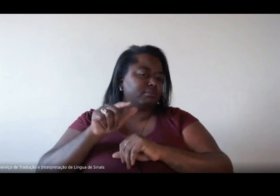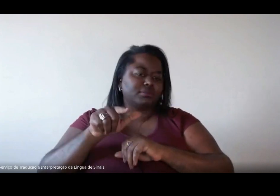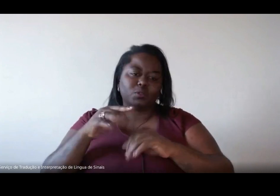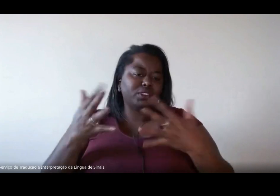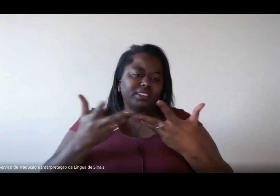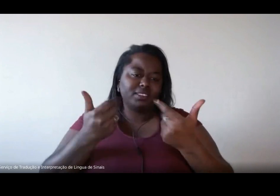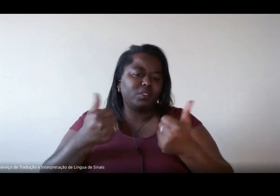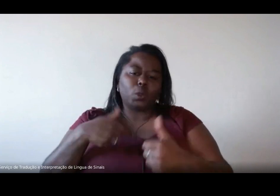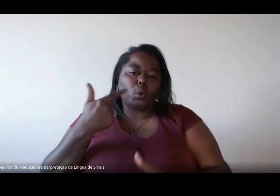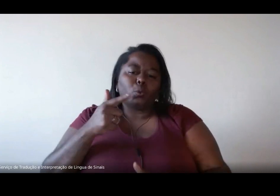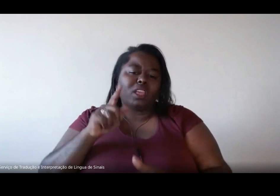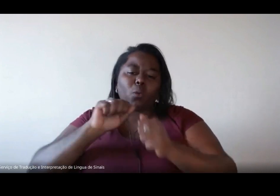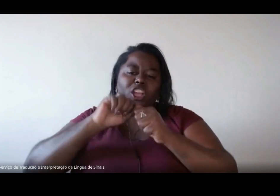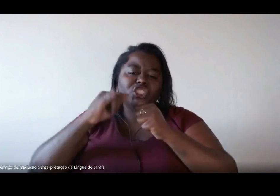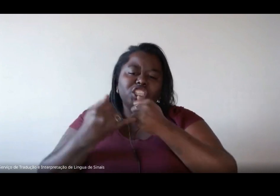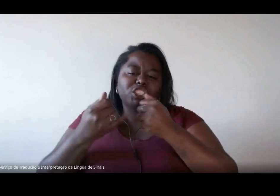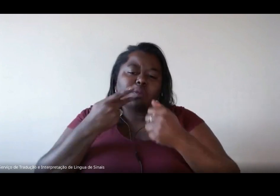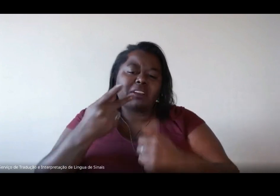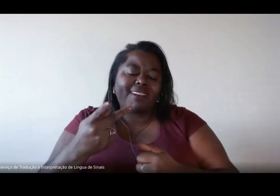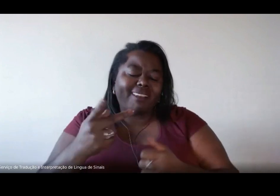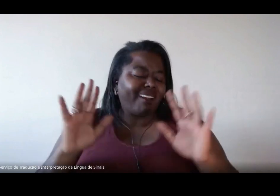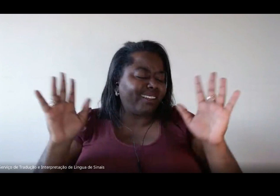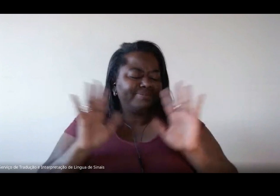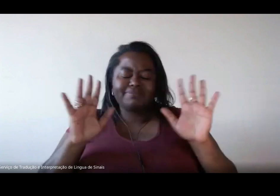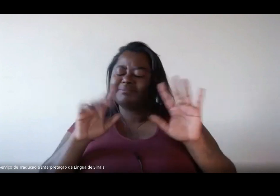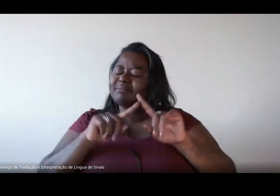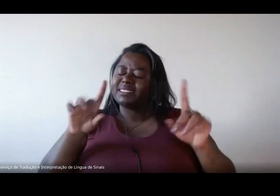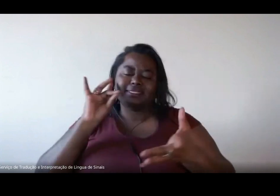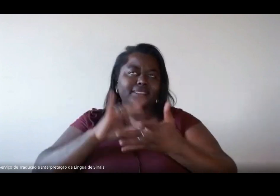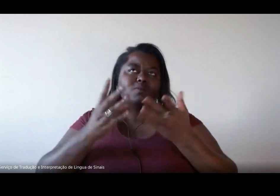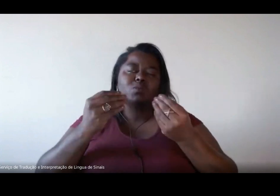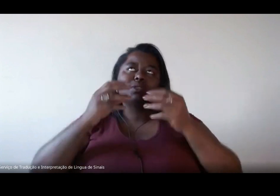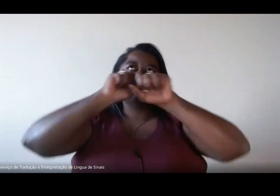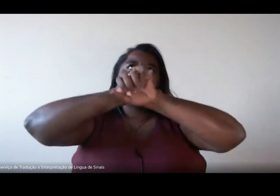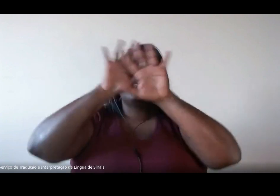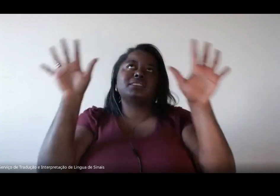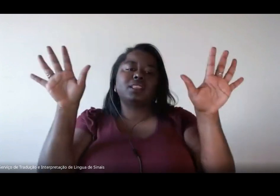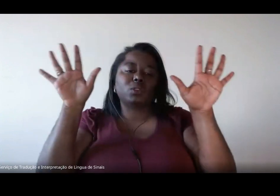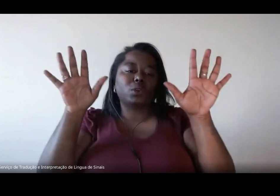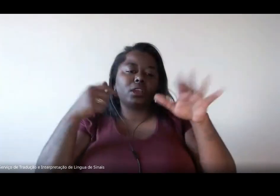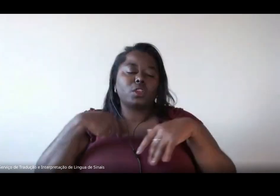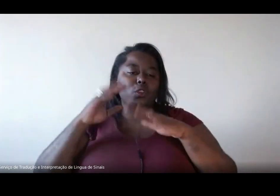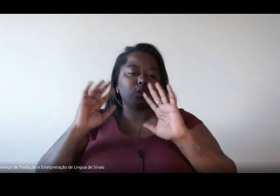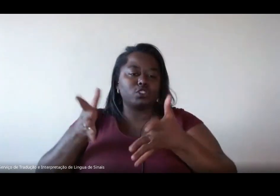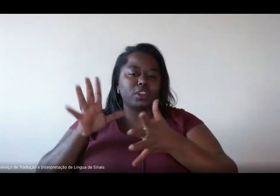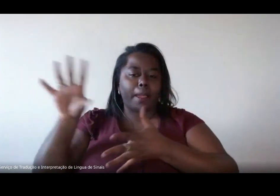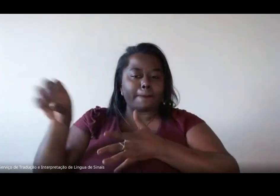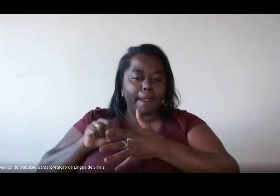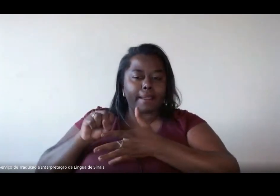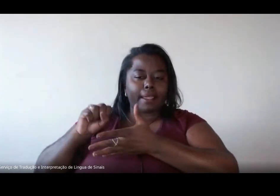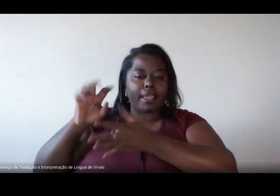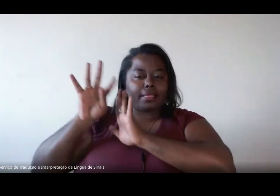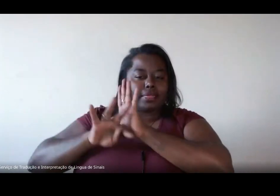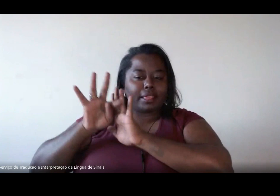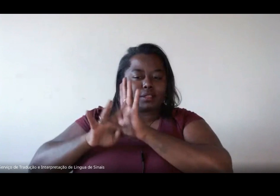Foi incrível, acho que eu nem tenho adjetivos para falar, mas foi realmente muito esclarecedor. Eu já puxei